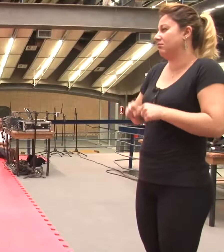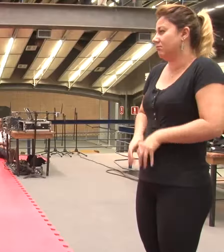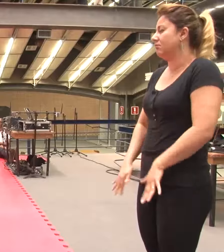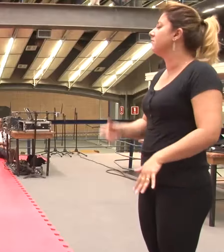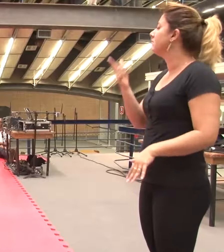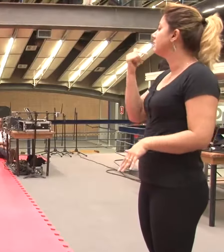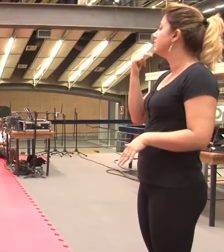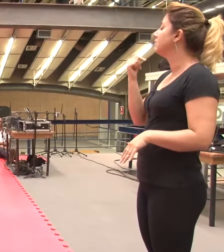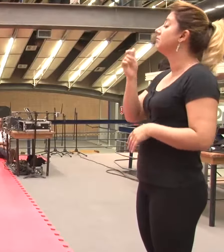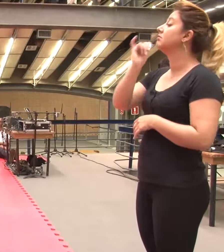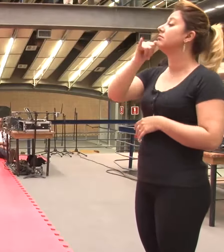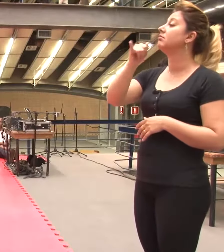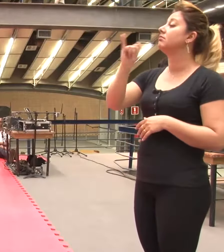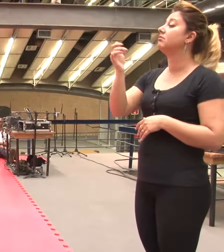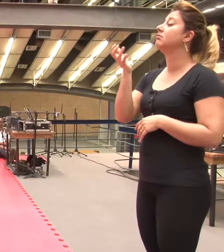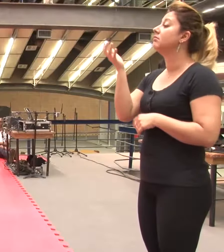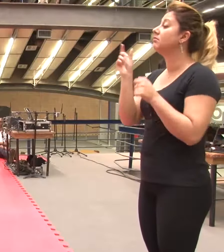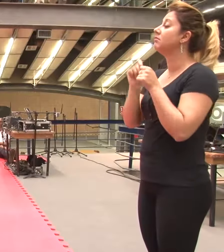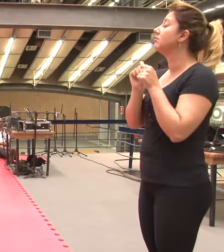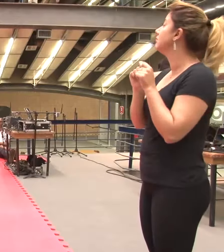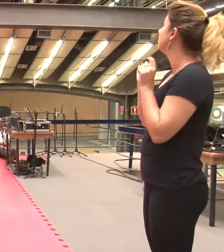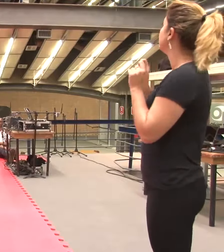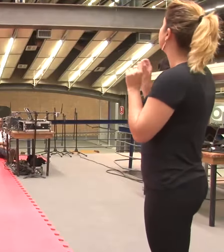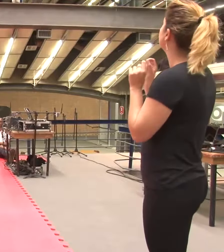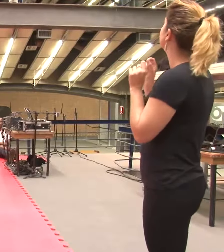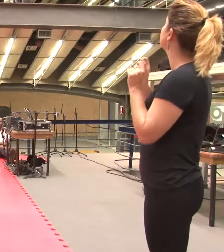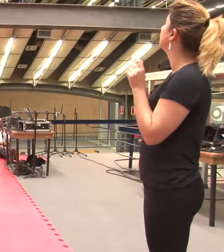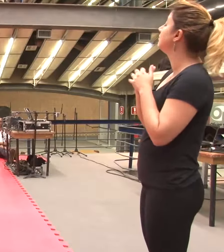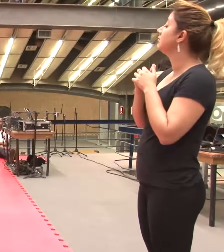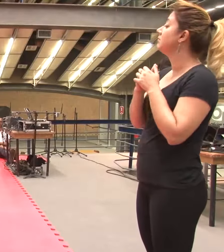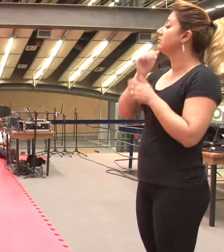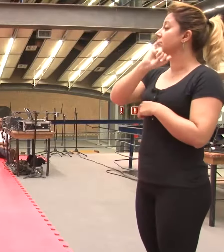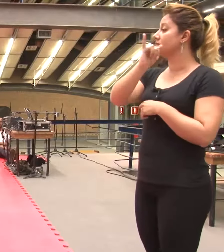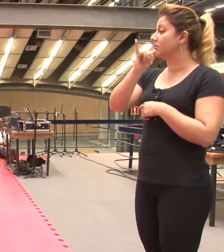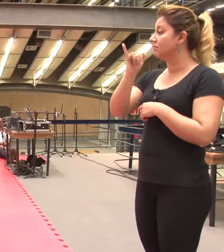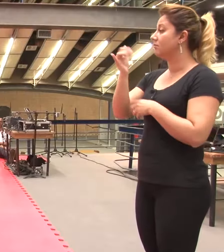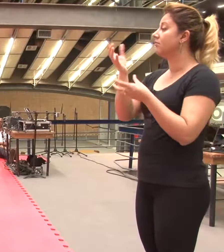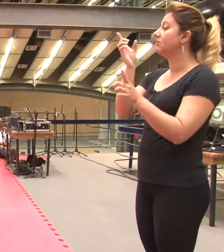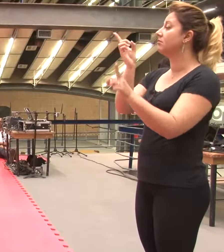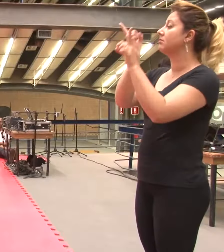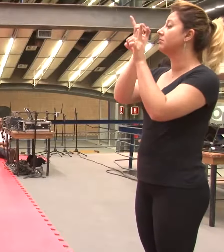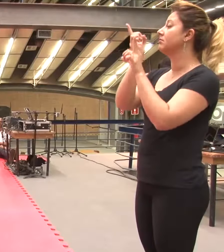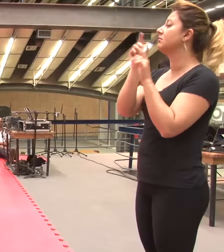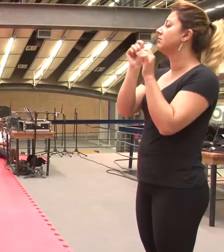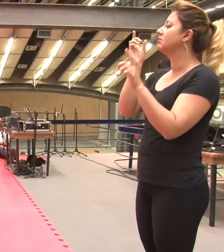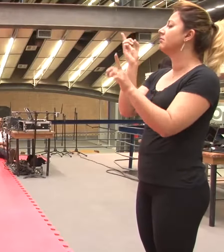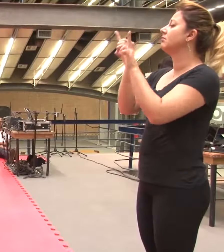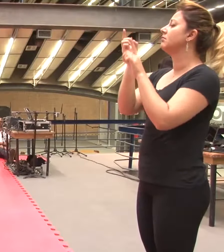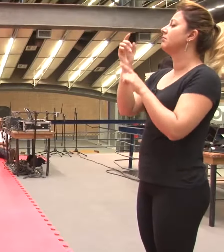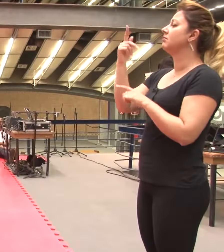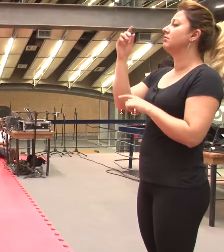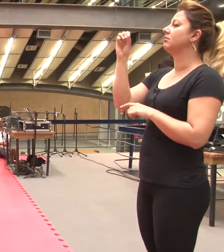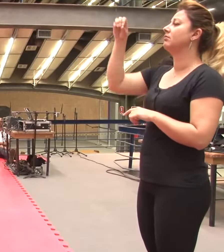O que, que o narrador pretende, né? Como o narrador pretende identificar sanguínea, Pombinha